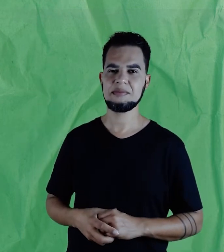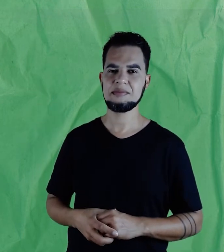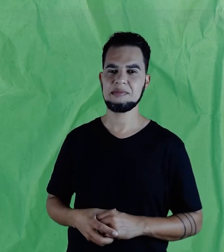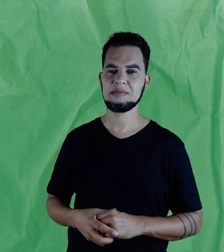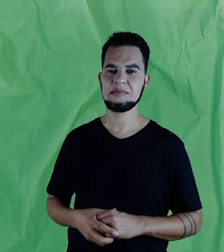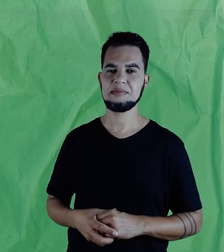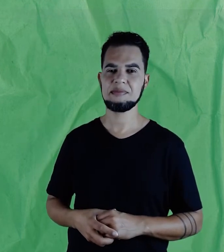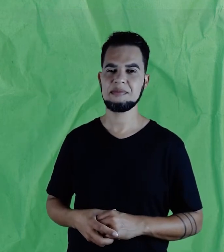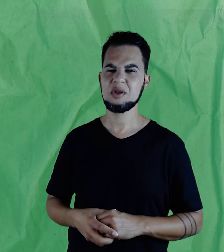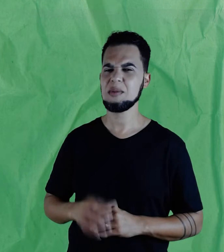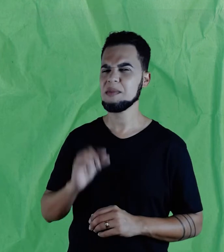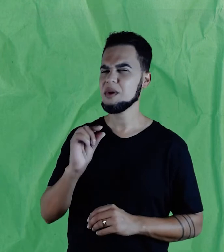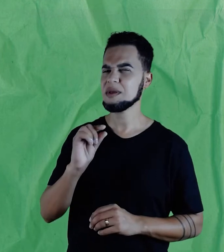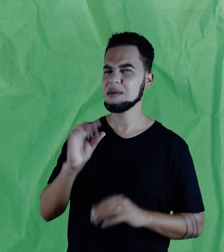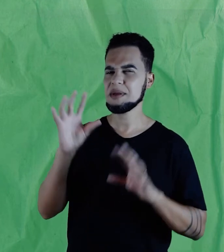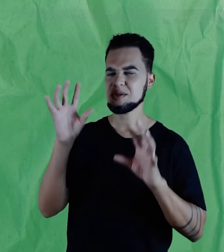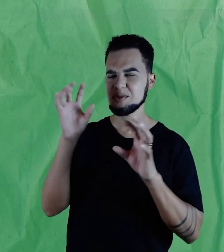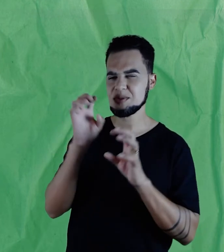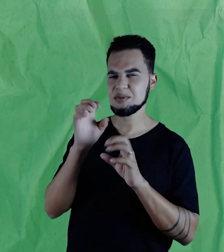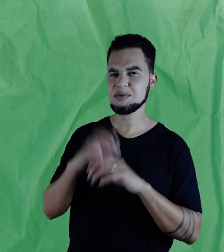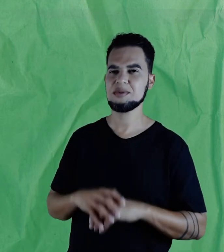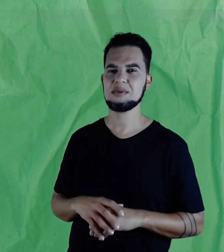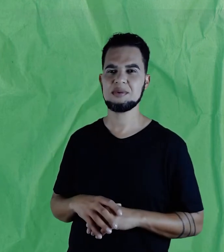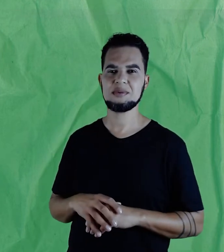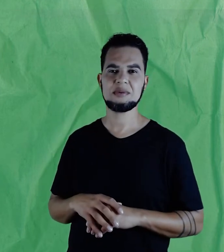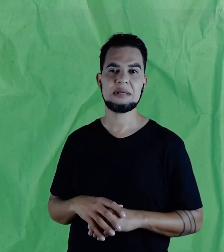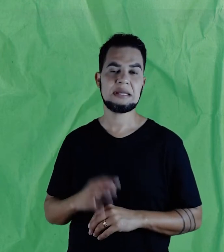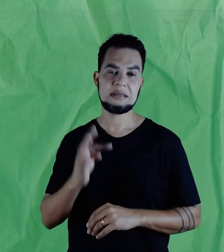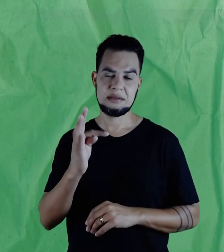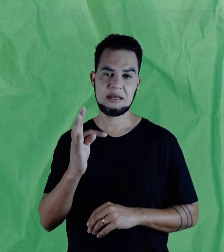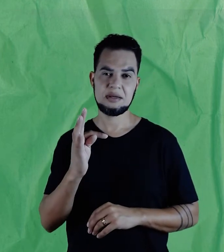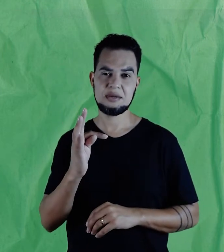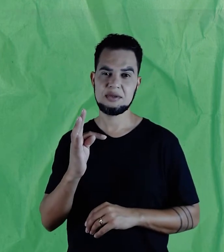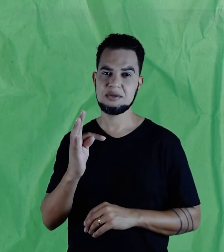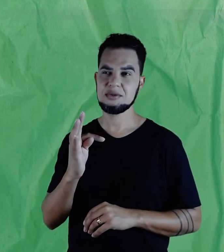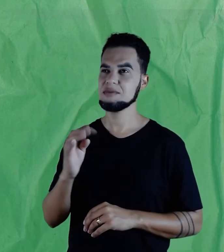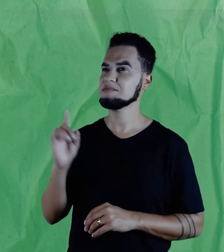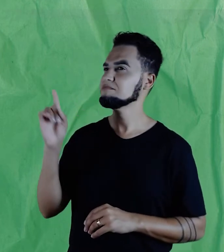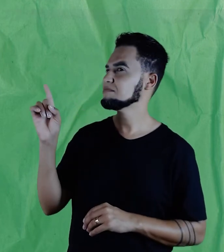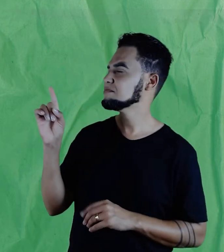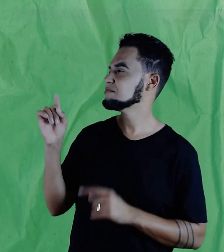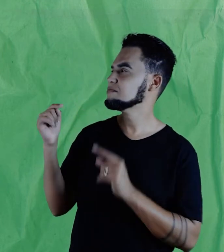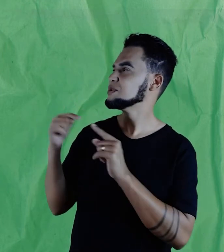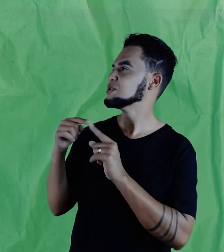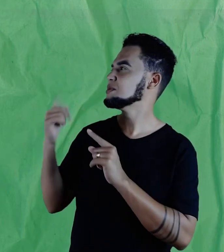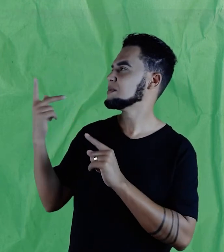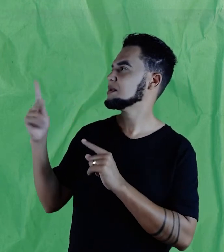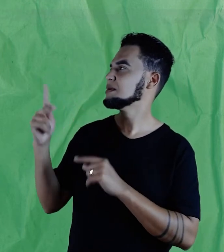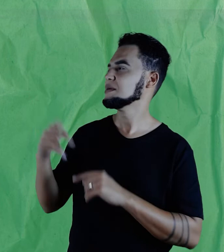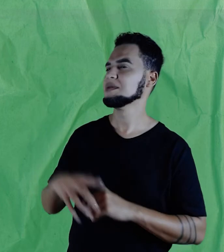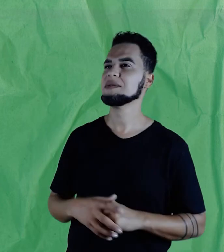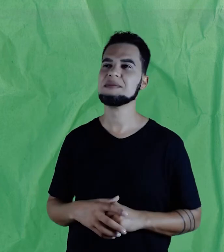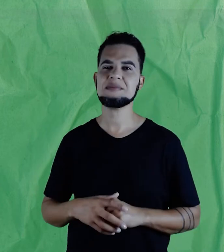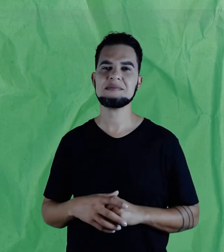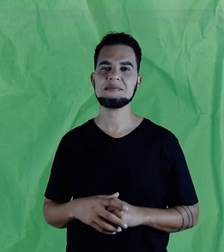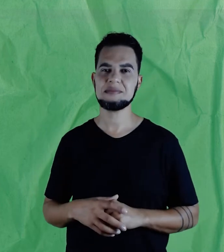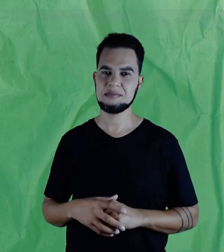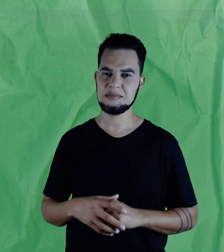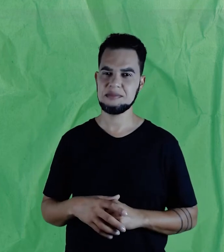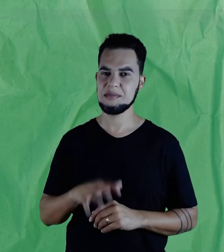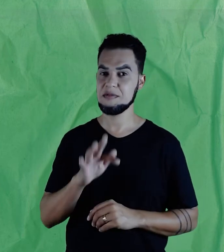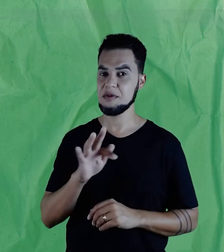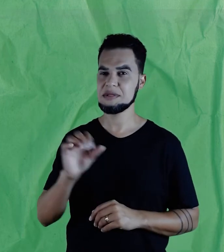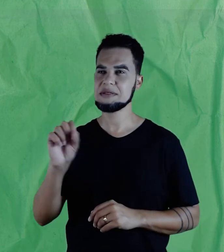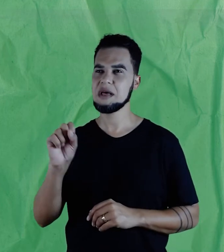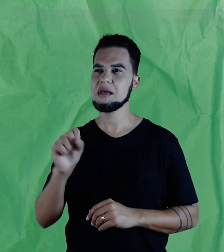mais escuro, e no text aqui eu vou dar um estilo para ele, uma font size